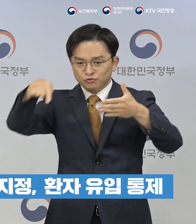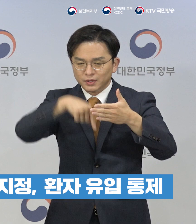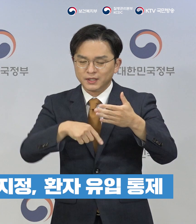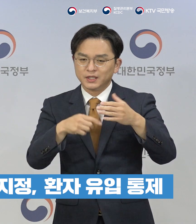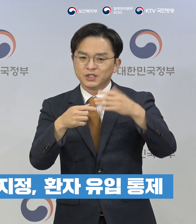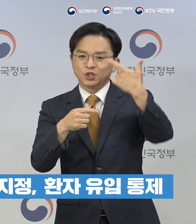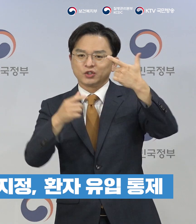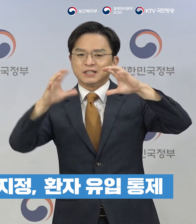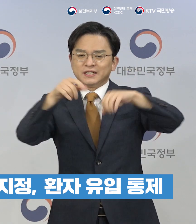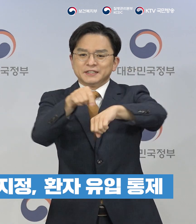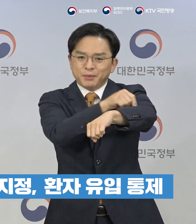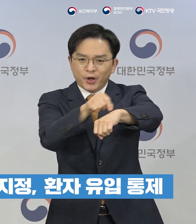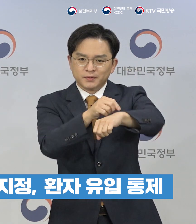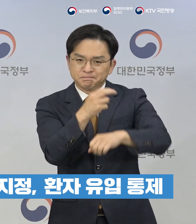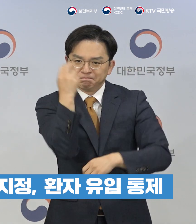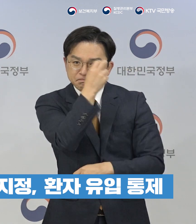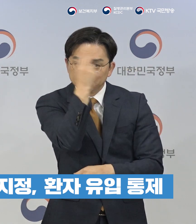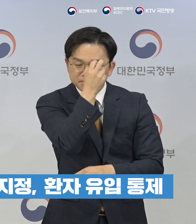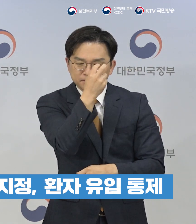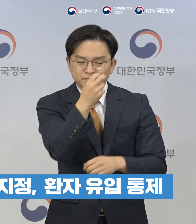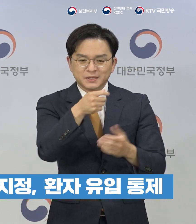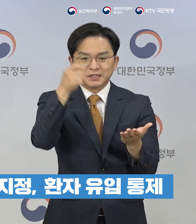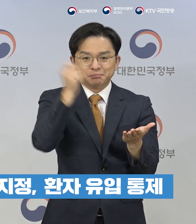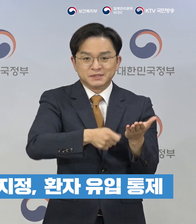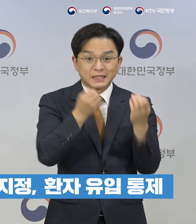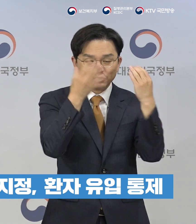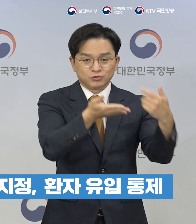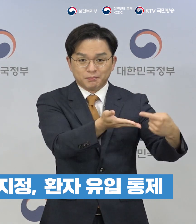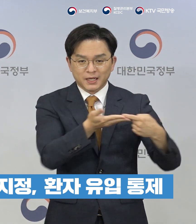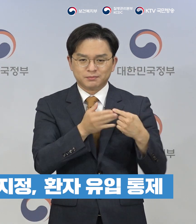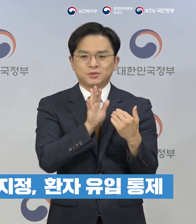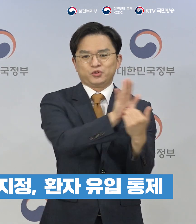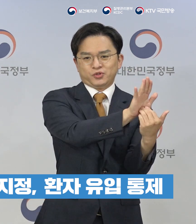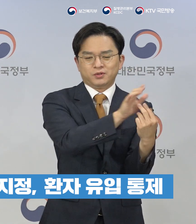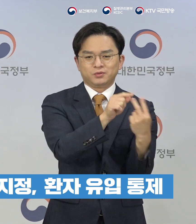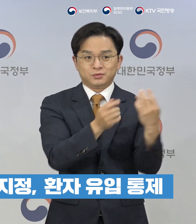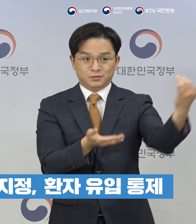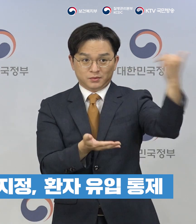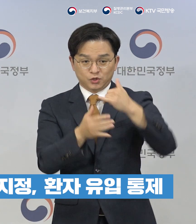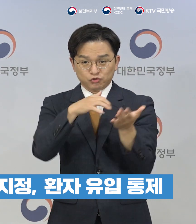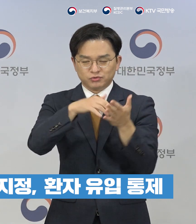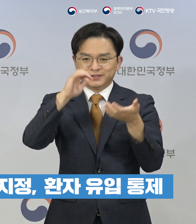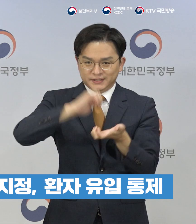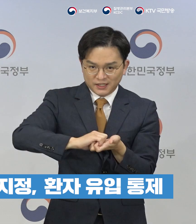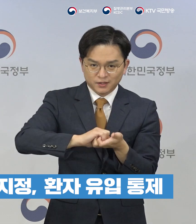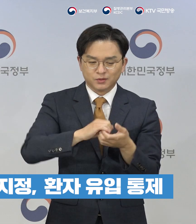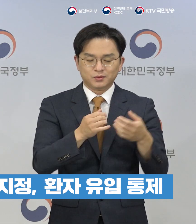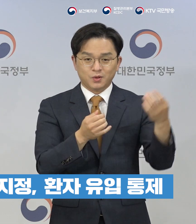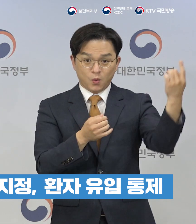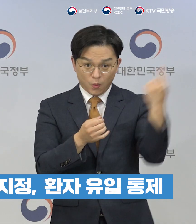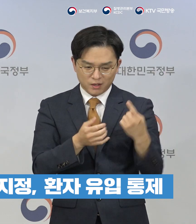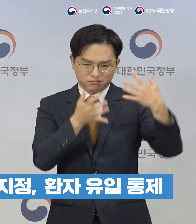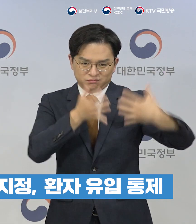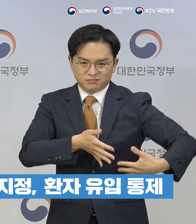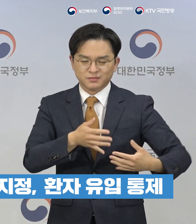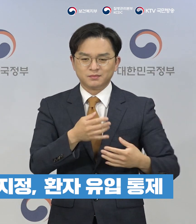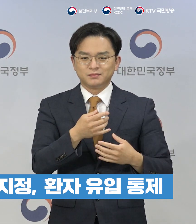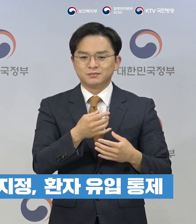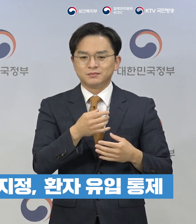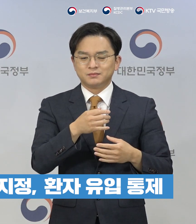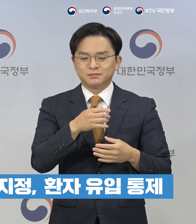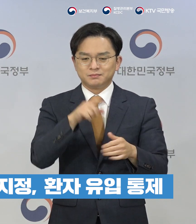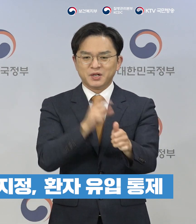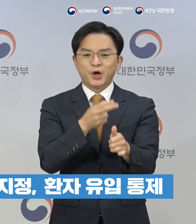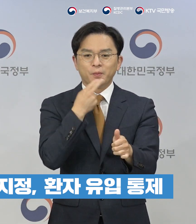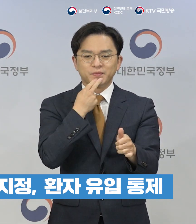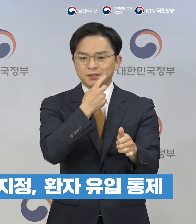대상국가 6개국을 지정하여 비자 발급과 항공편 운항을 제한하고 입국 시 진단검사 음성